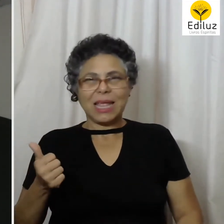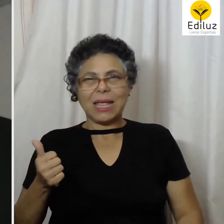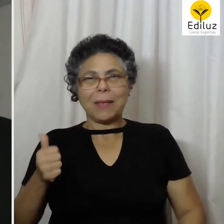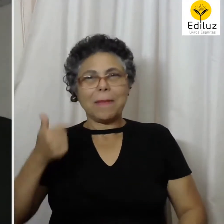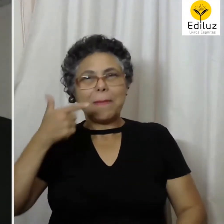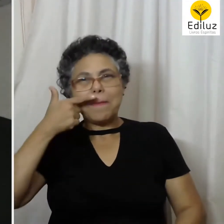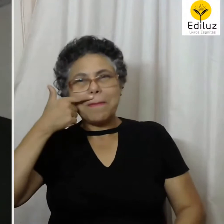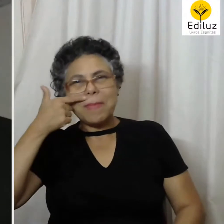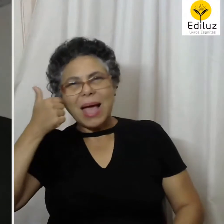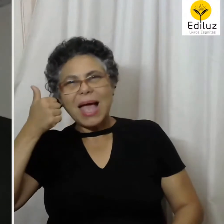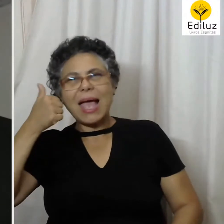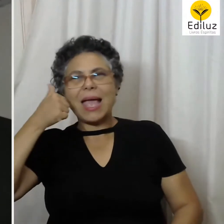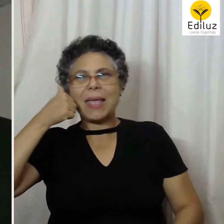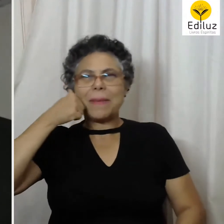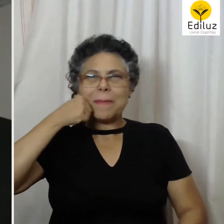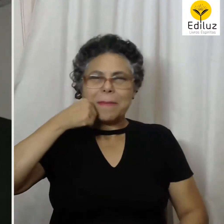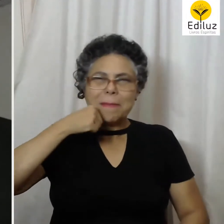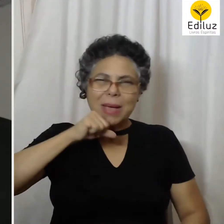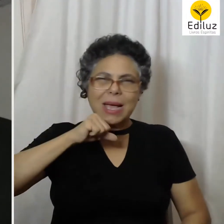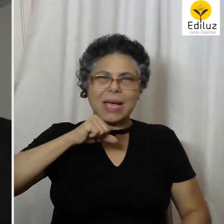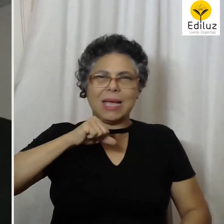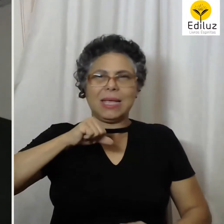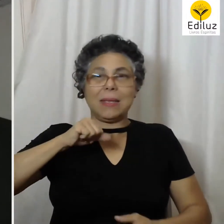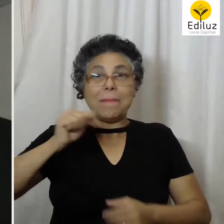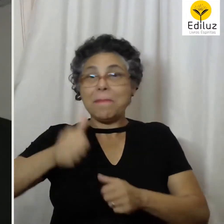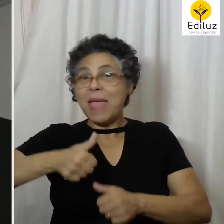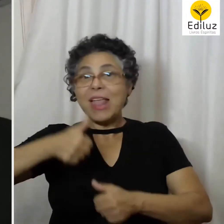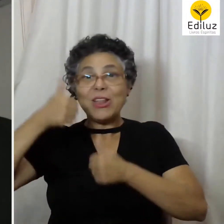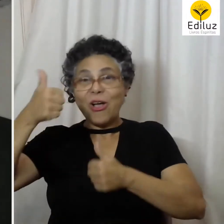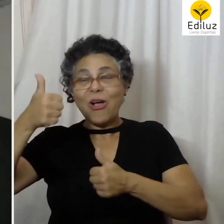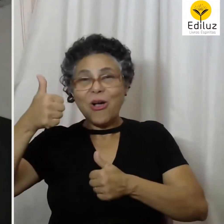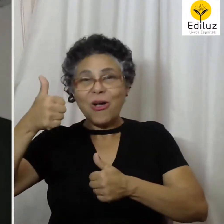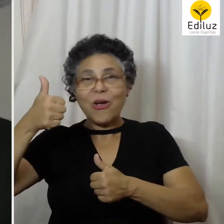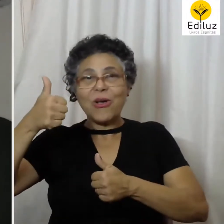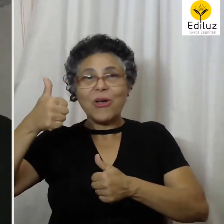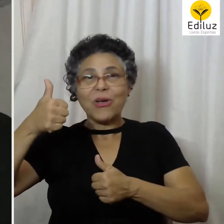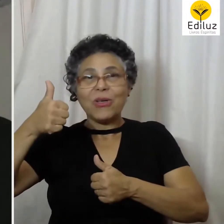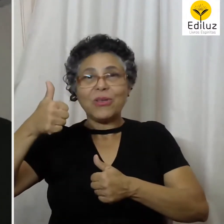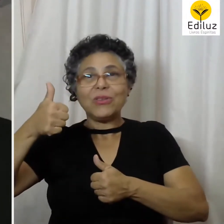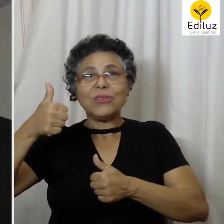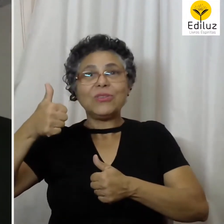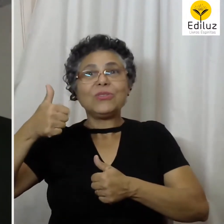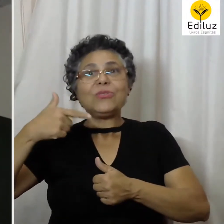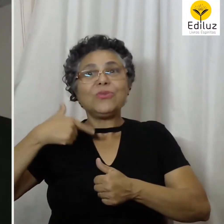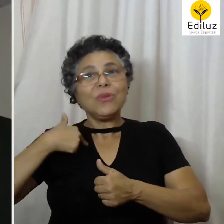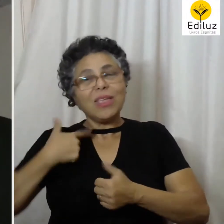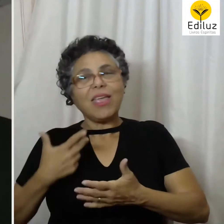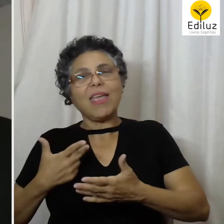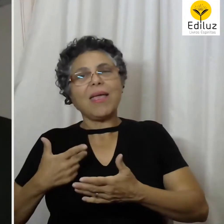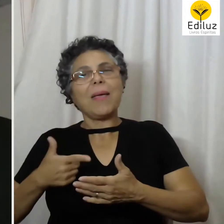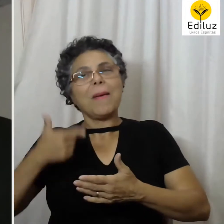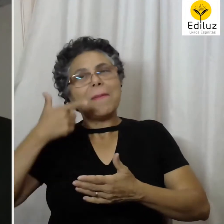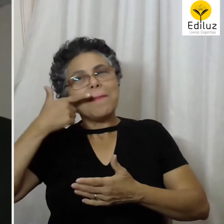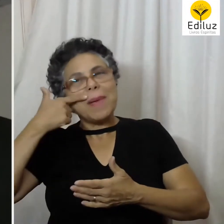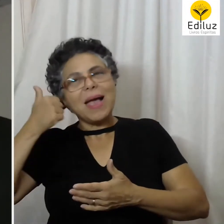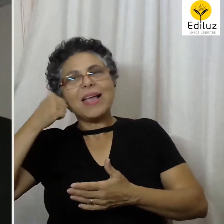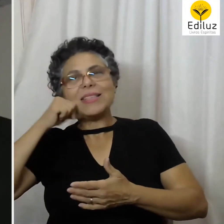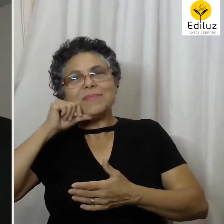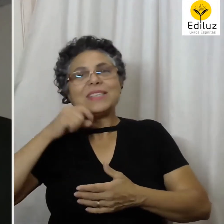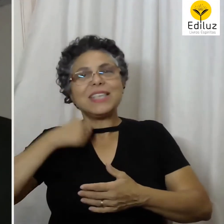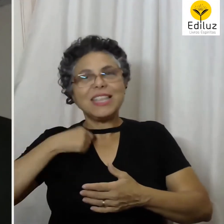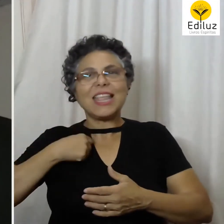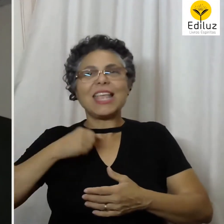com síndrome, uma criança com síndrome de Down do que os portadores de síndrome de Down.